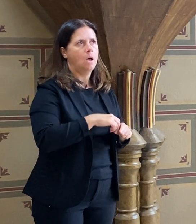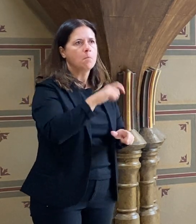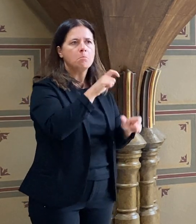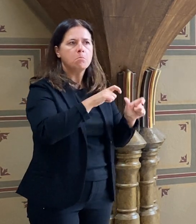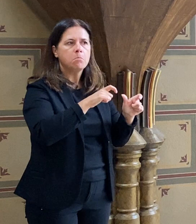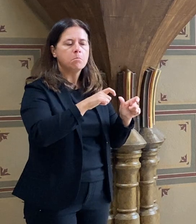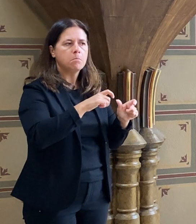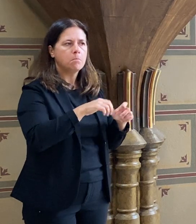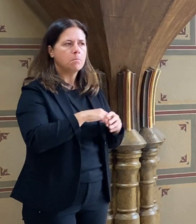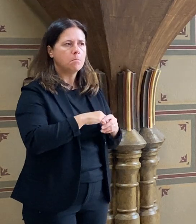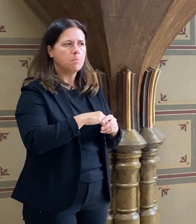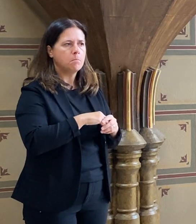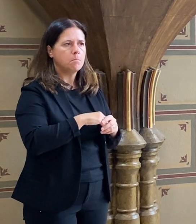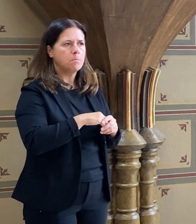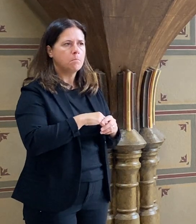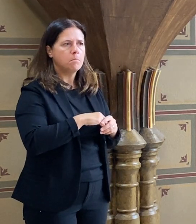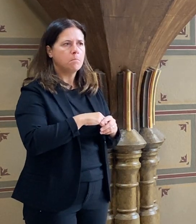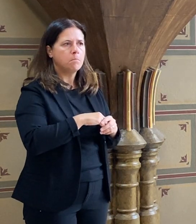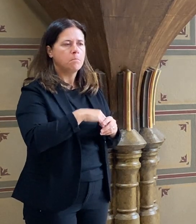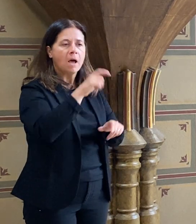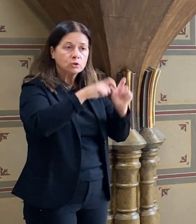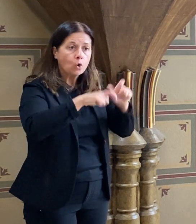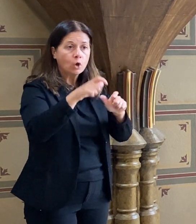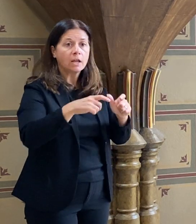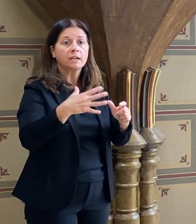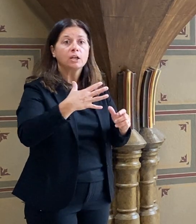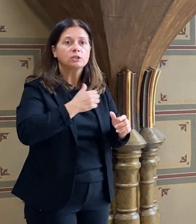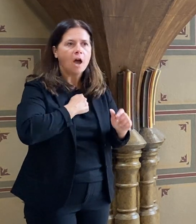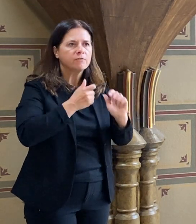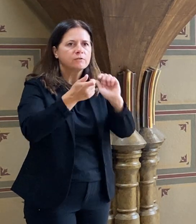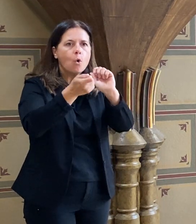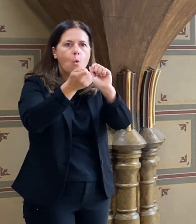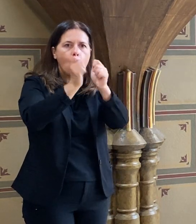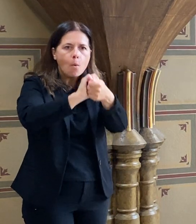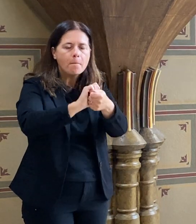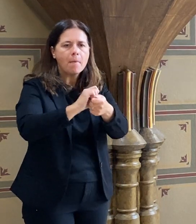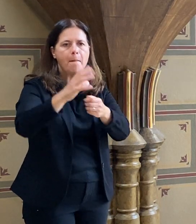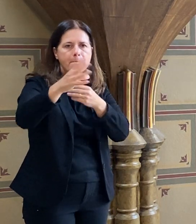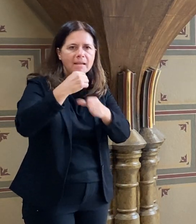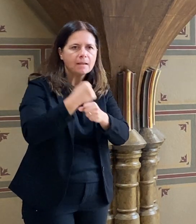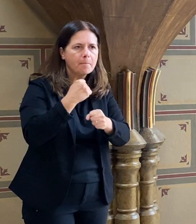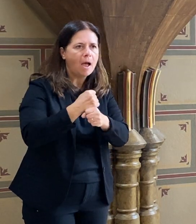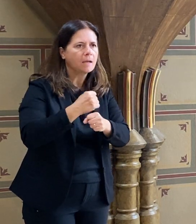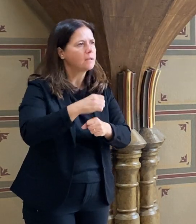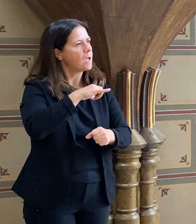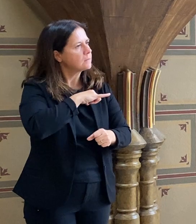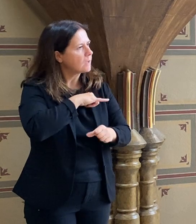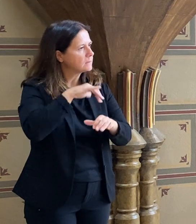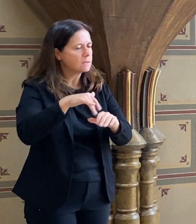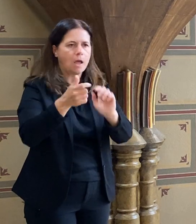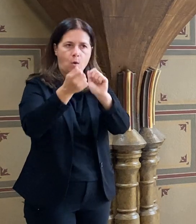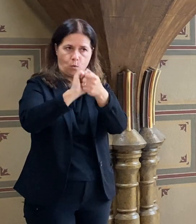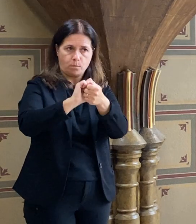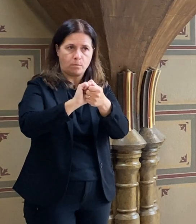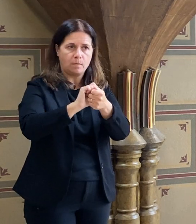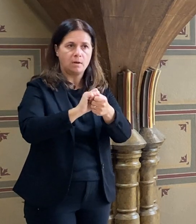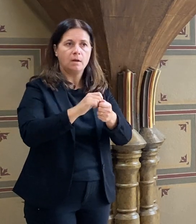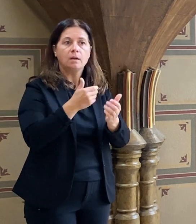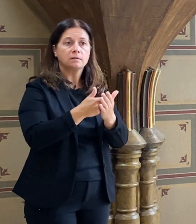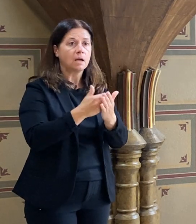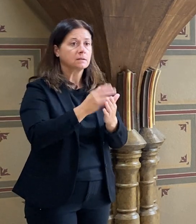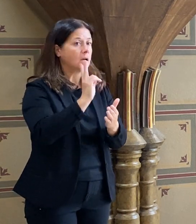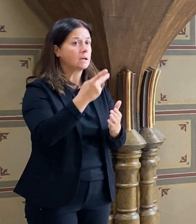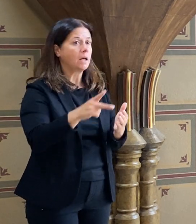gelungen ist, zu interessierten Unterstützern, Mitarbeiterinnen und Mitarbeitern zu machen. Sowas kann man